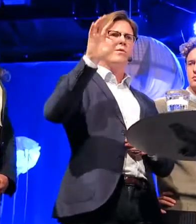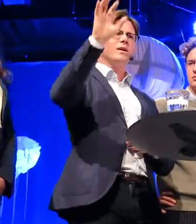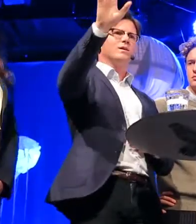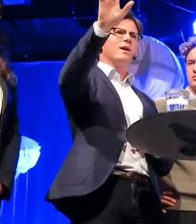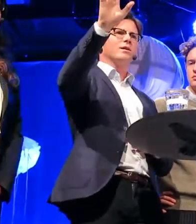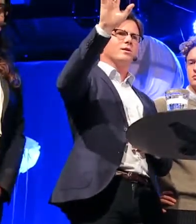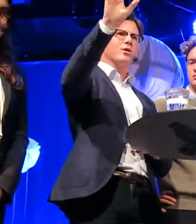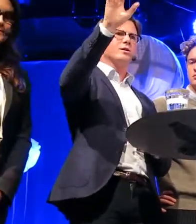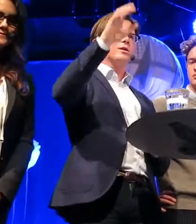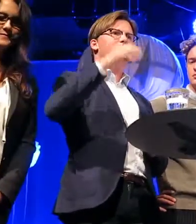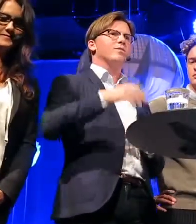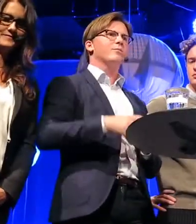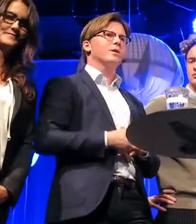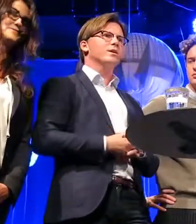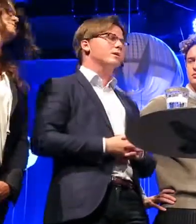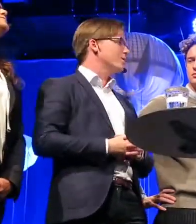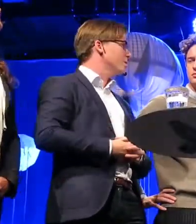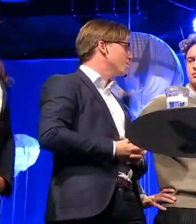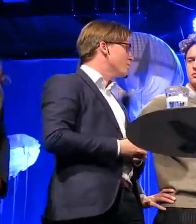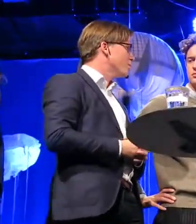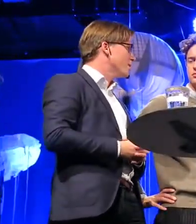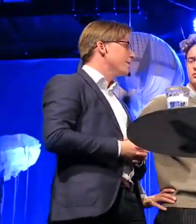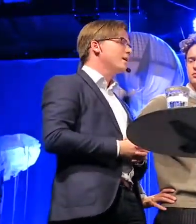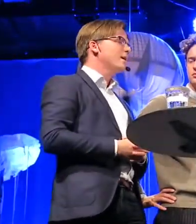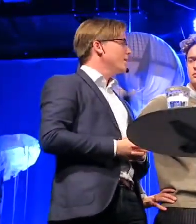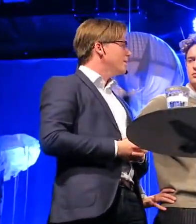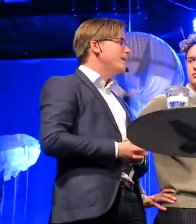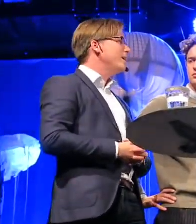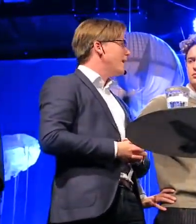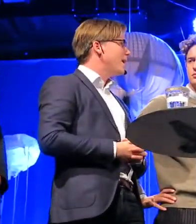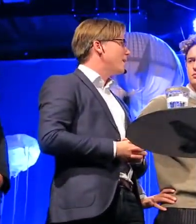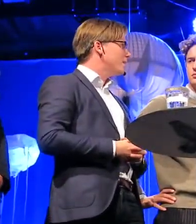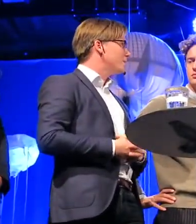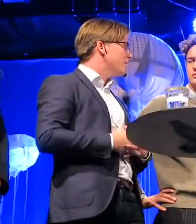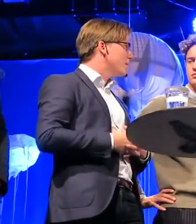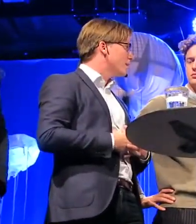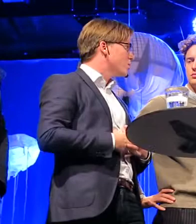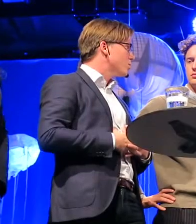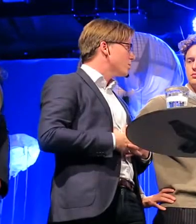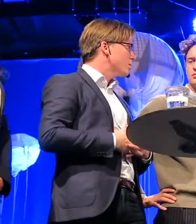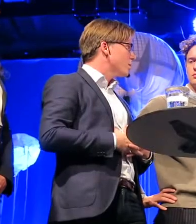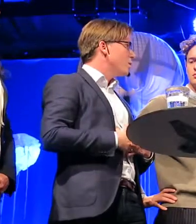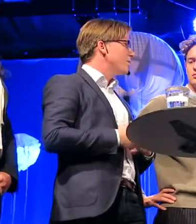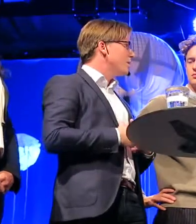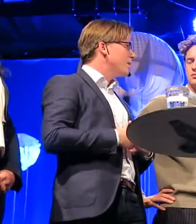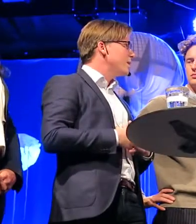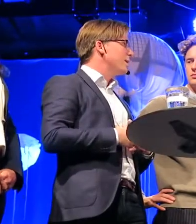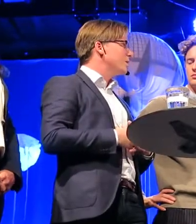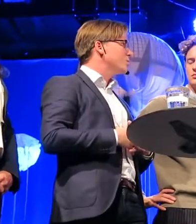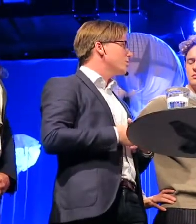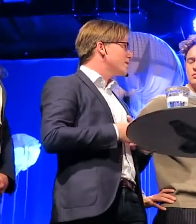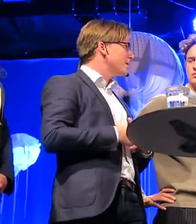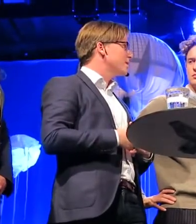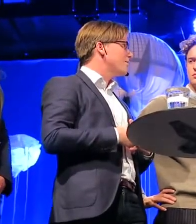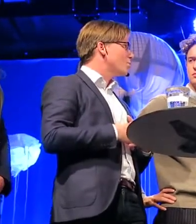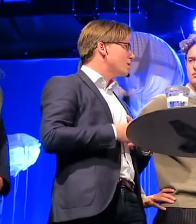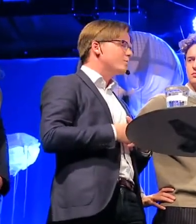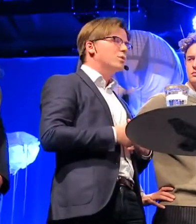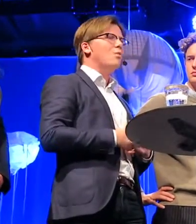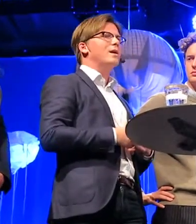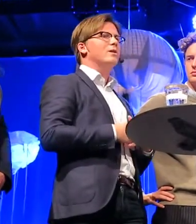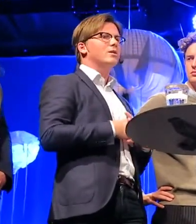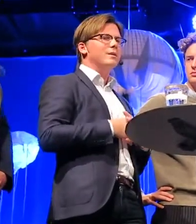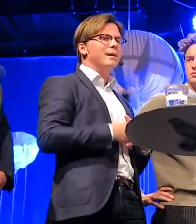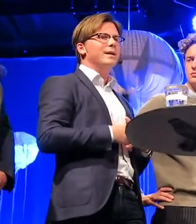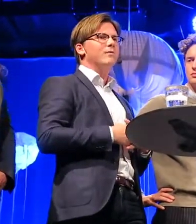att säga att nu har vi hittat lösningen på framtidens energiproblematik. Det ska vi inte ägna oss åt. Utan det vi kan ägna oss åt är att skatta bort